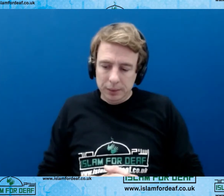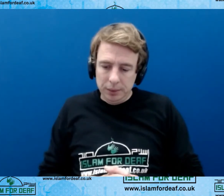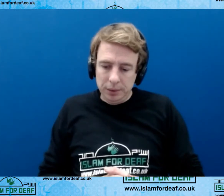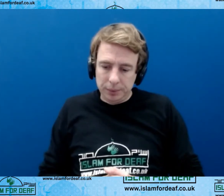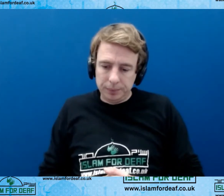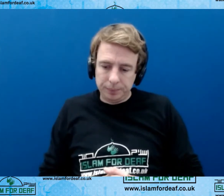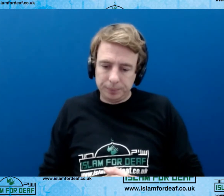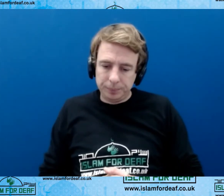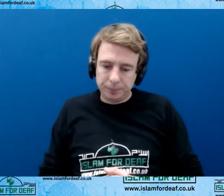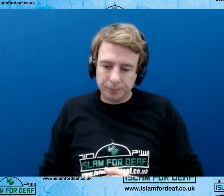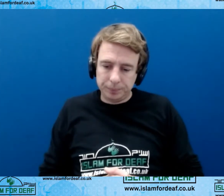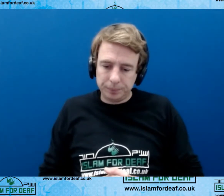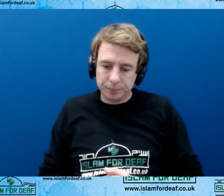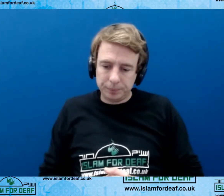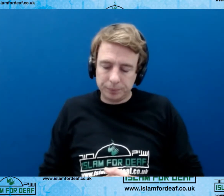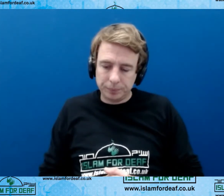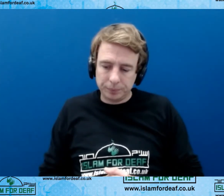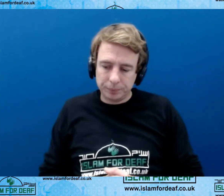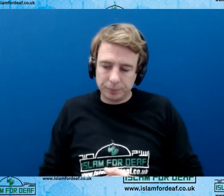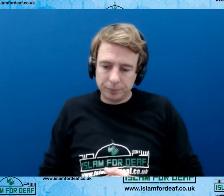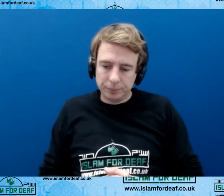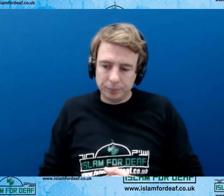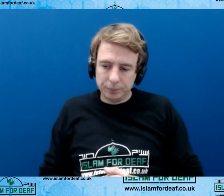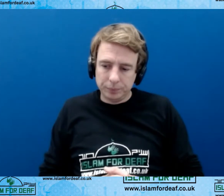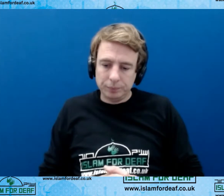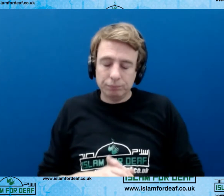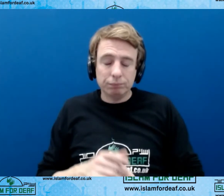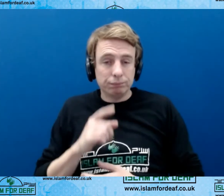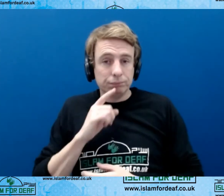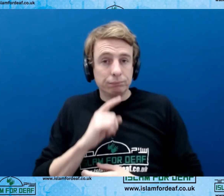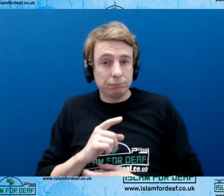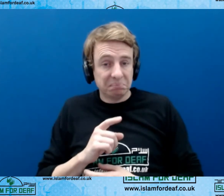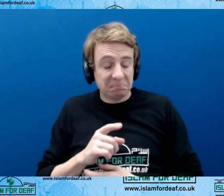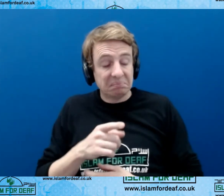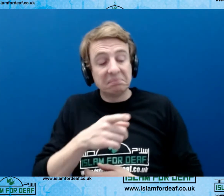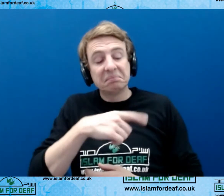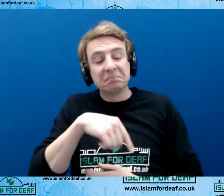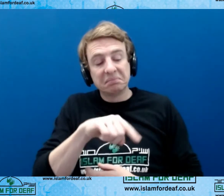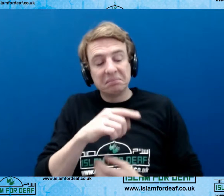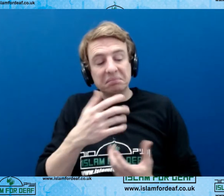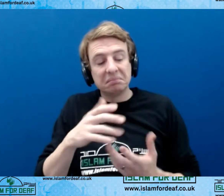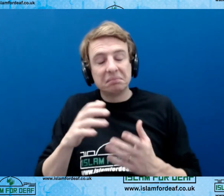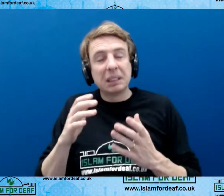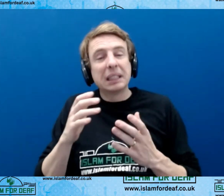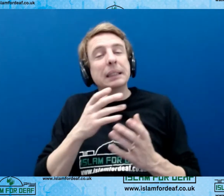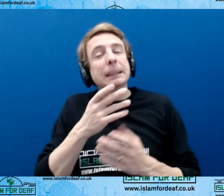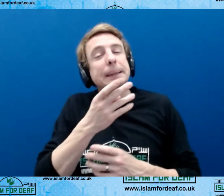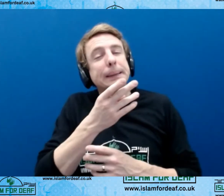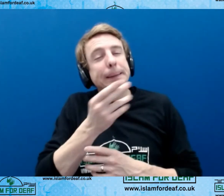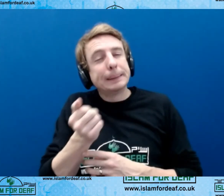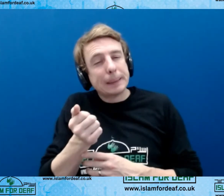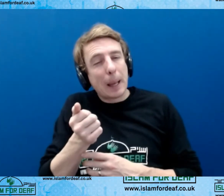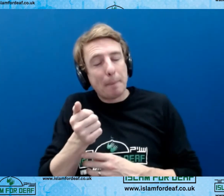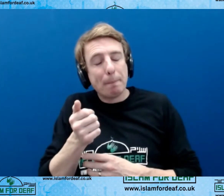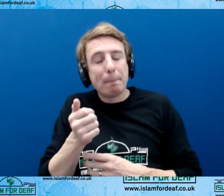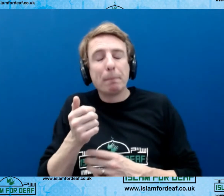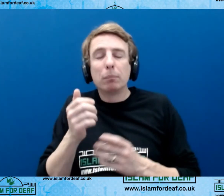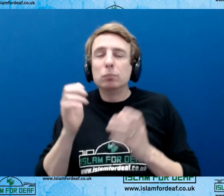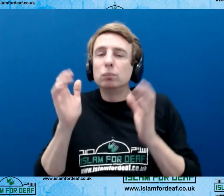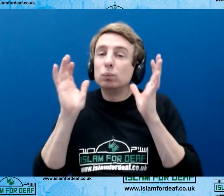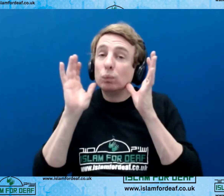their prayer times from their stated times. ولا يؤدون